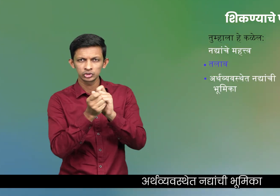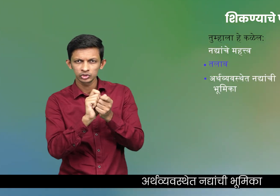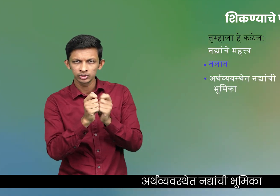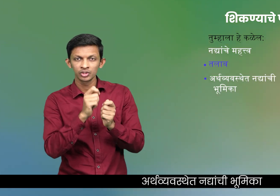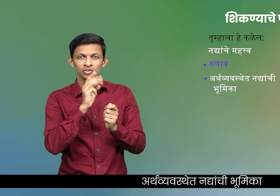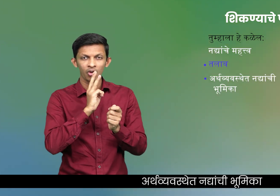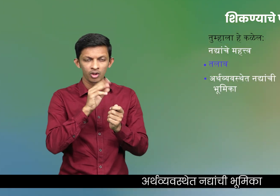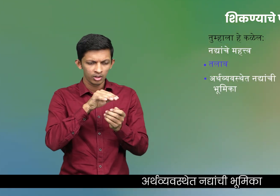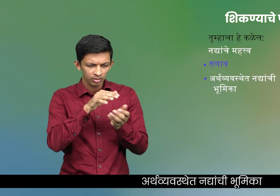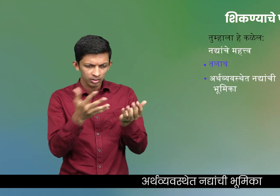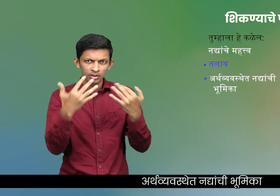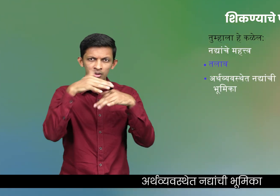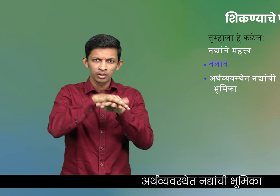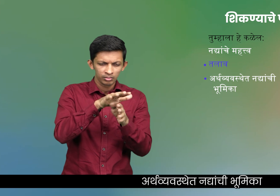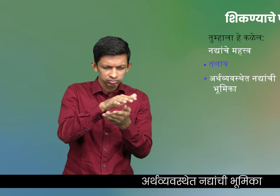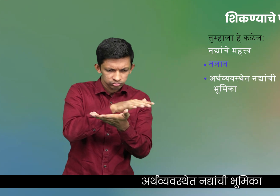अर्थव्यवस्थेत नद्यांची भूमिका.